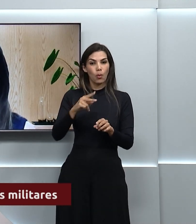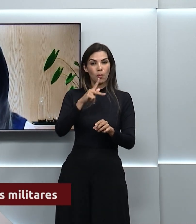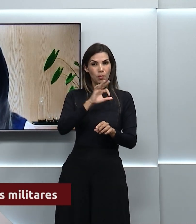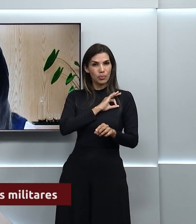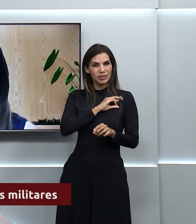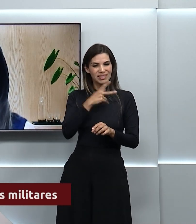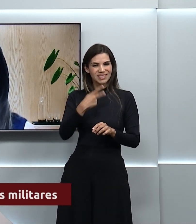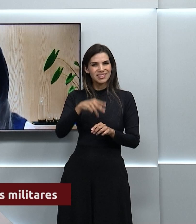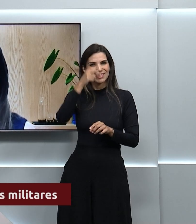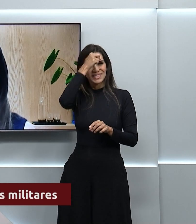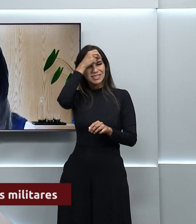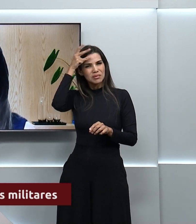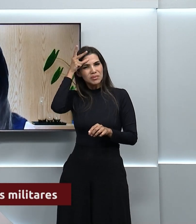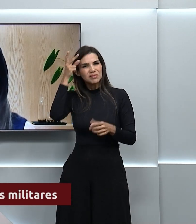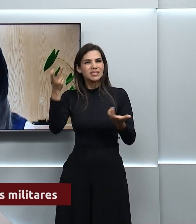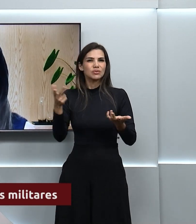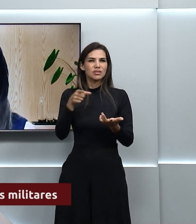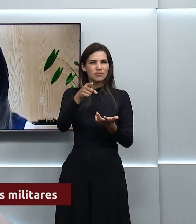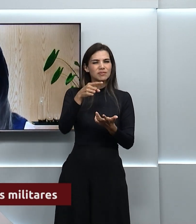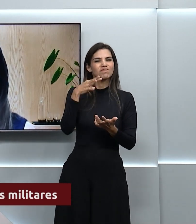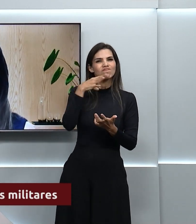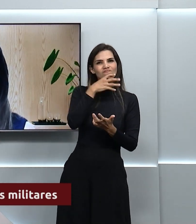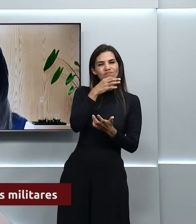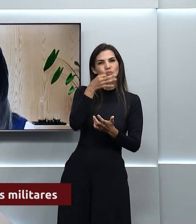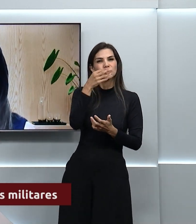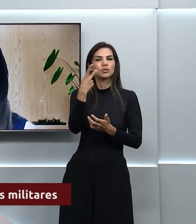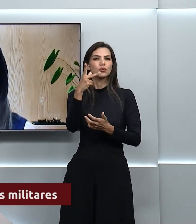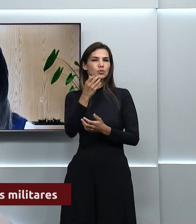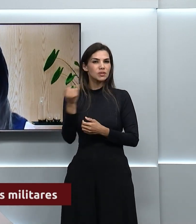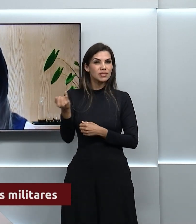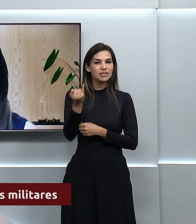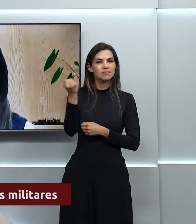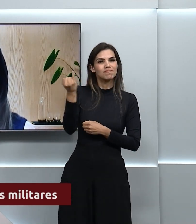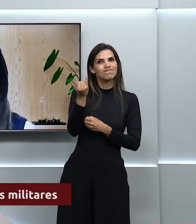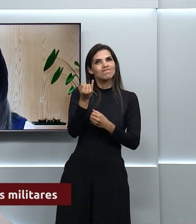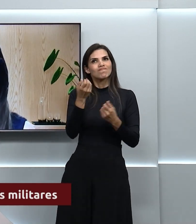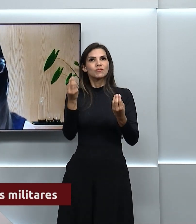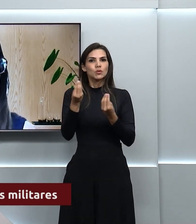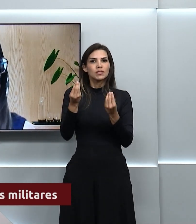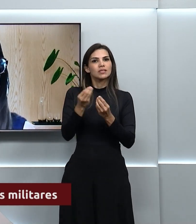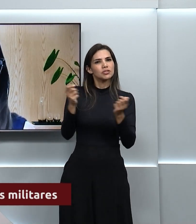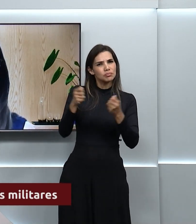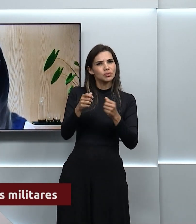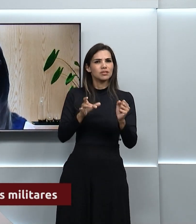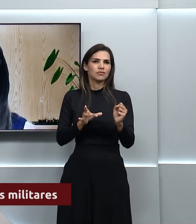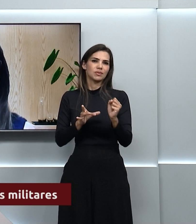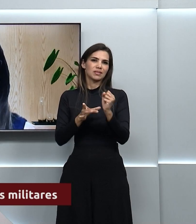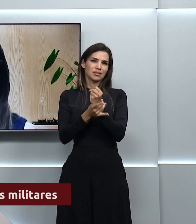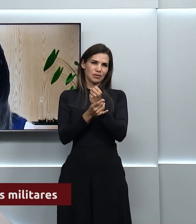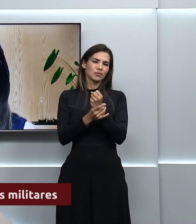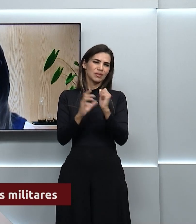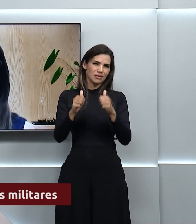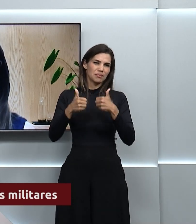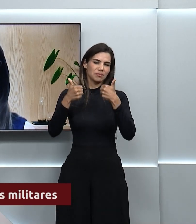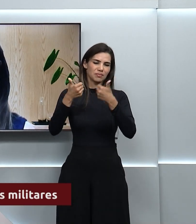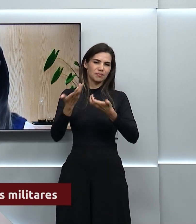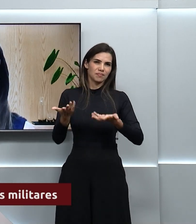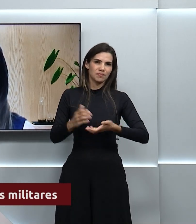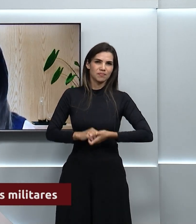a importância desse mecanismo para assegurar, né, a segurança pública de uma forma geral?